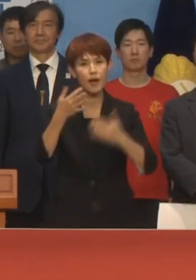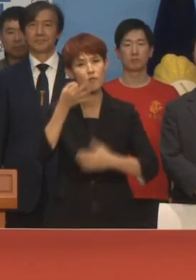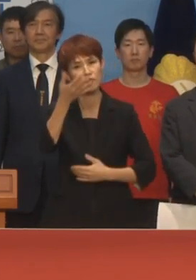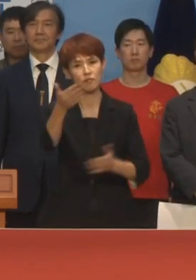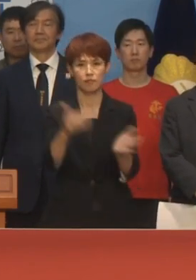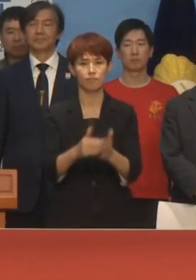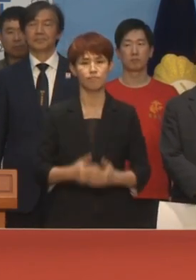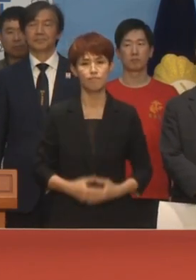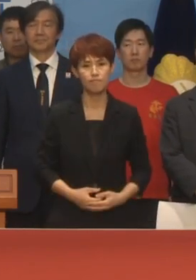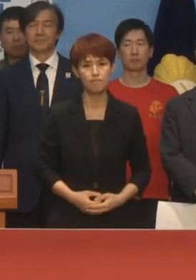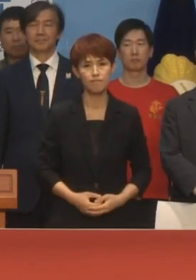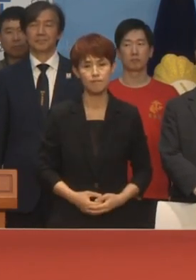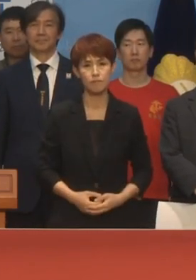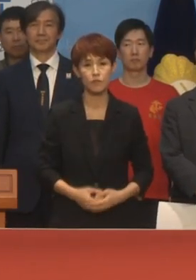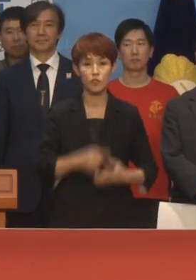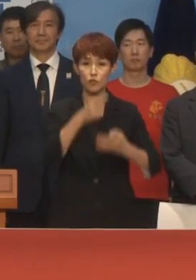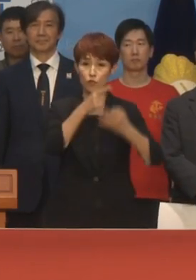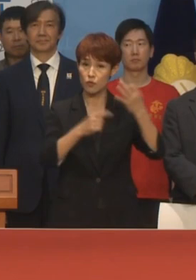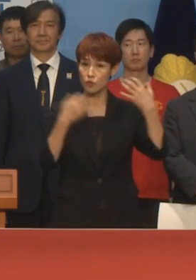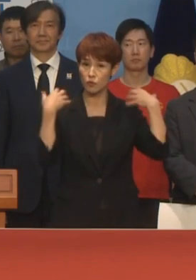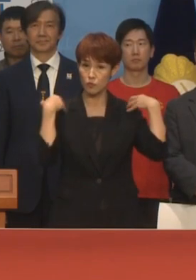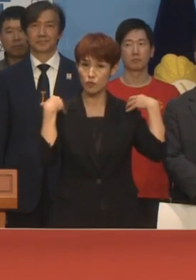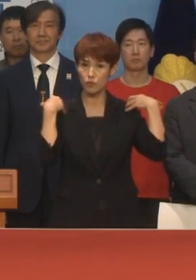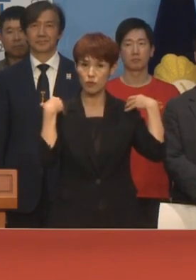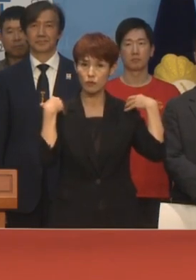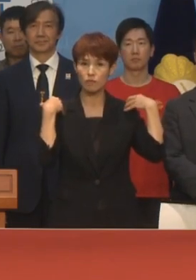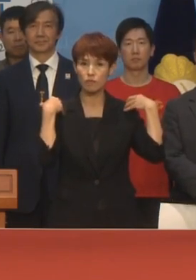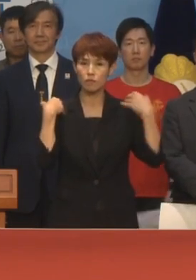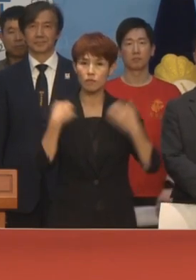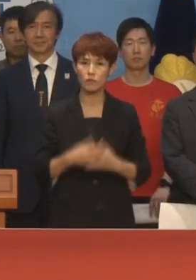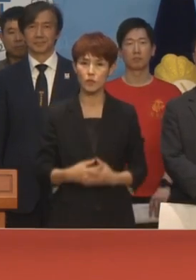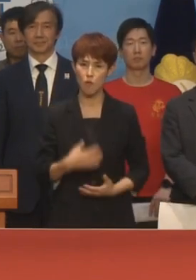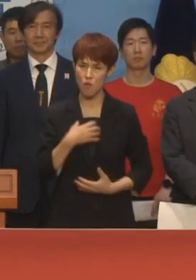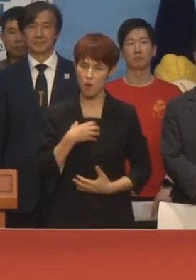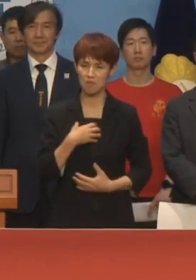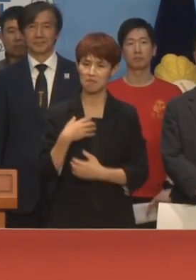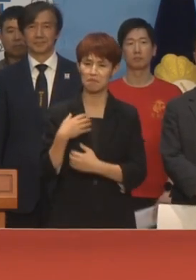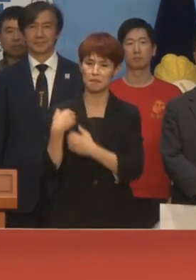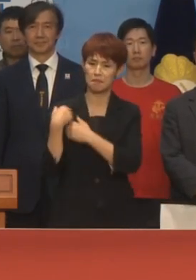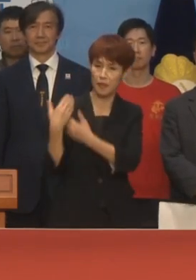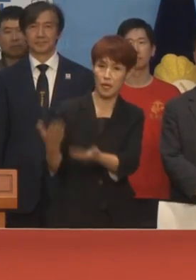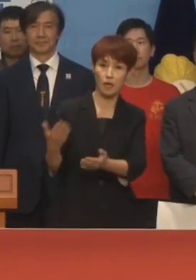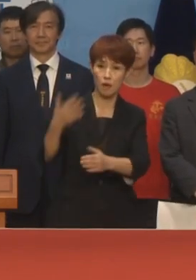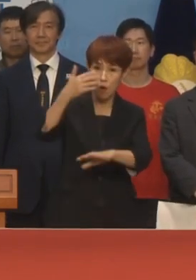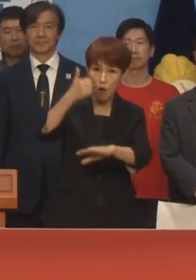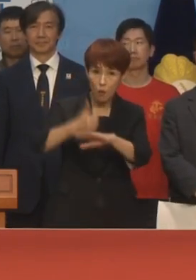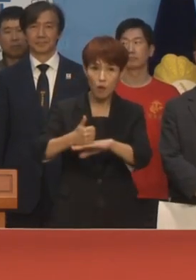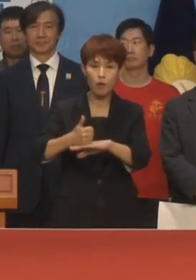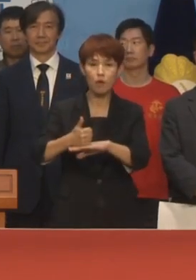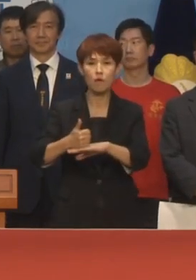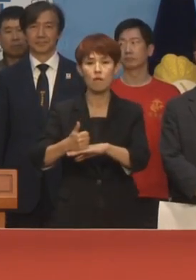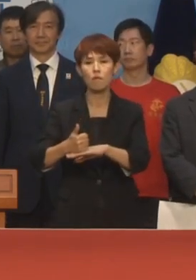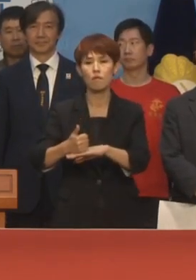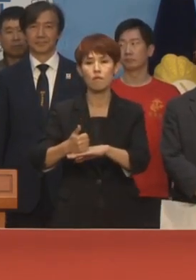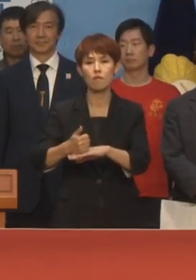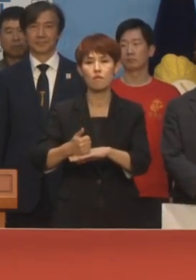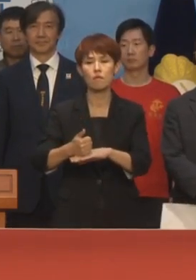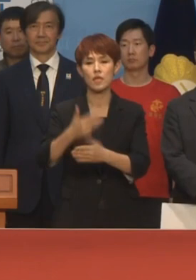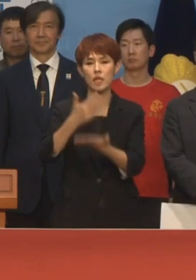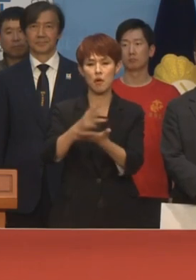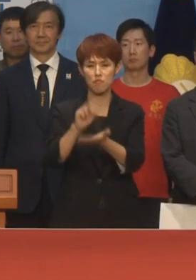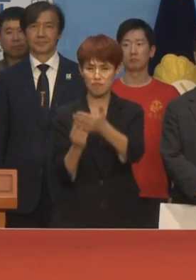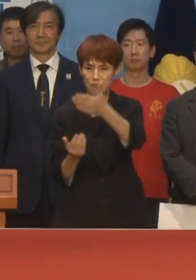했습니다. 윤석열 정부는 예측된 위험을 방치한 결과 12구 이태원 참사를 막지